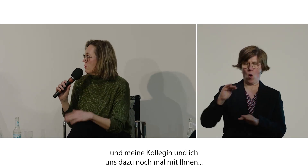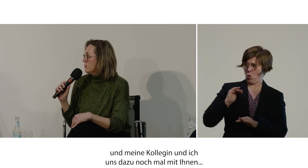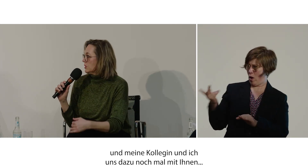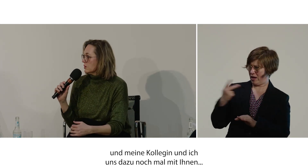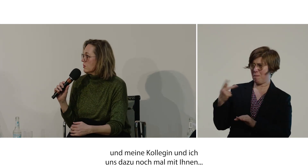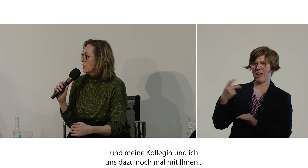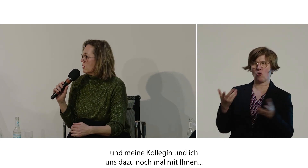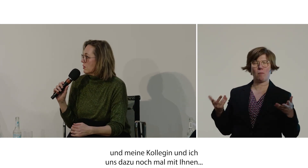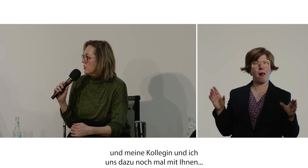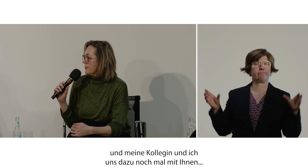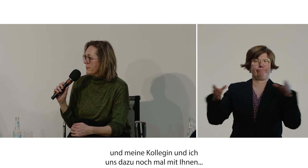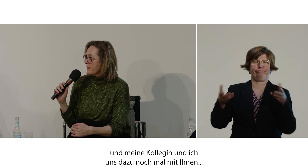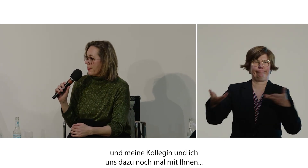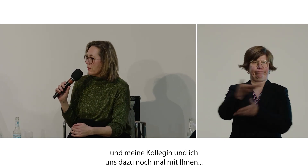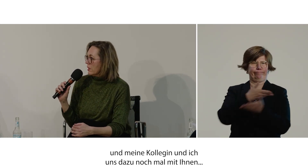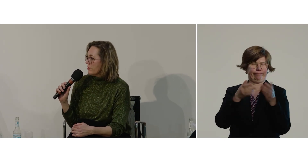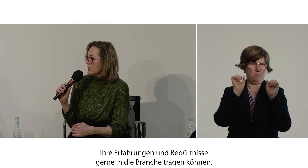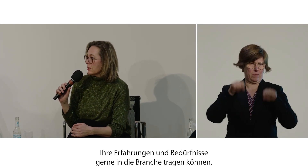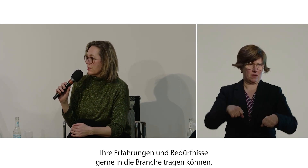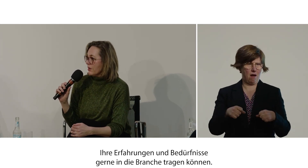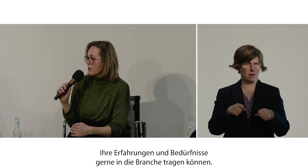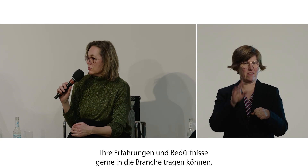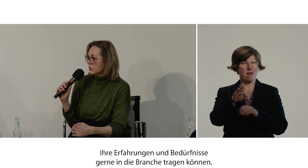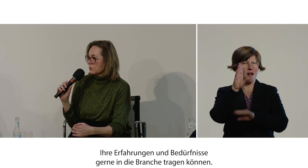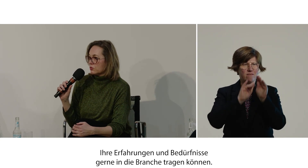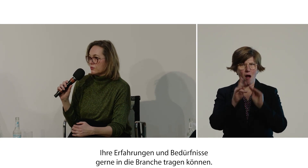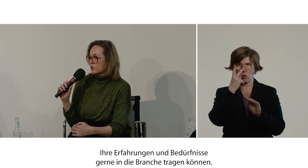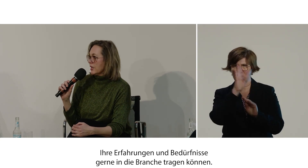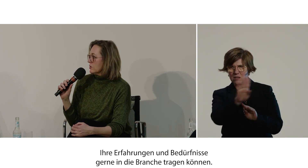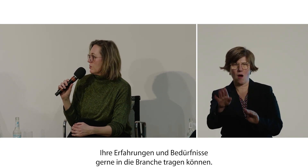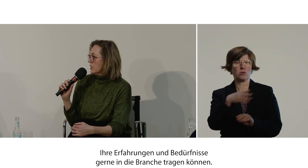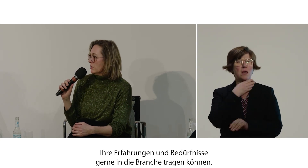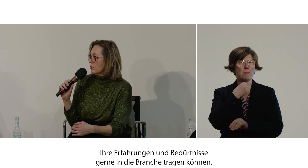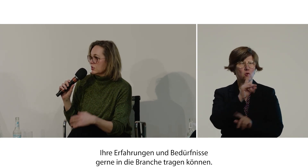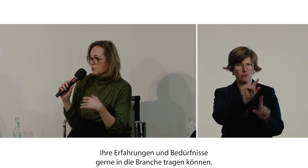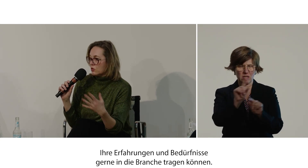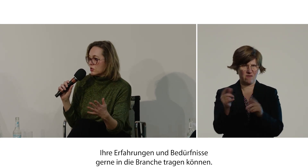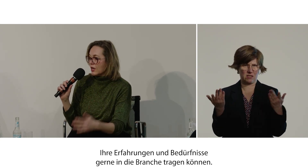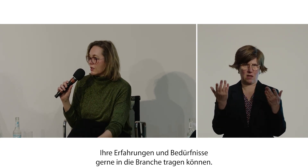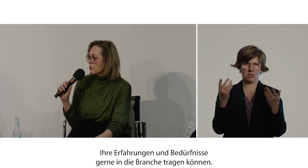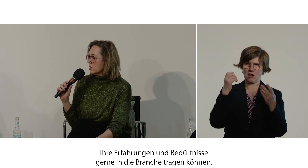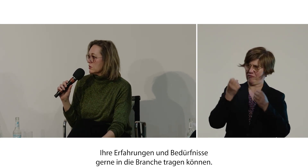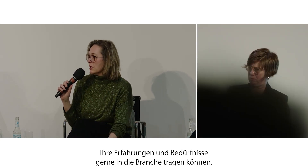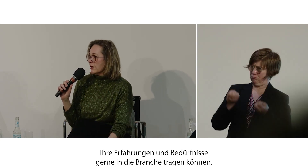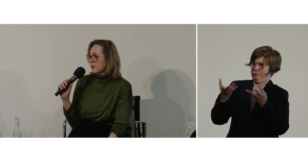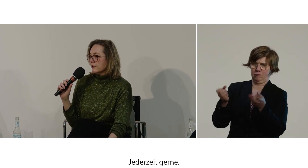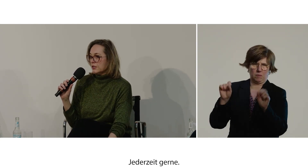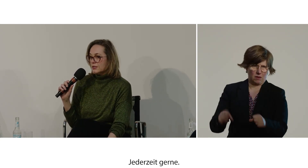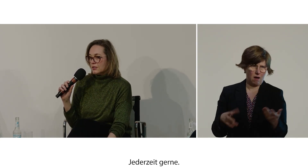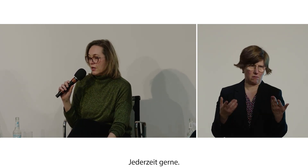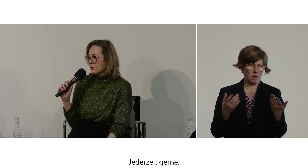dazu nochmal mit Ihnen einfach Ihre Erfahrungen und Ihre Bedürfnisse gerne nochmal auch in die Branche tragen können,